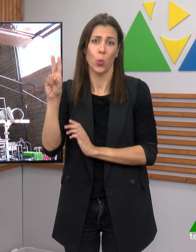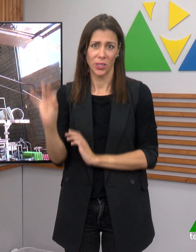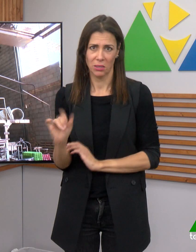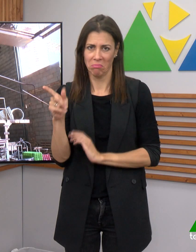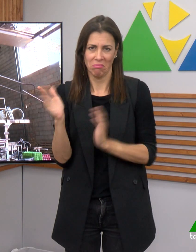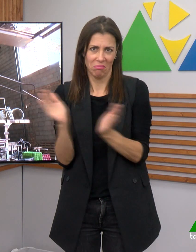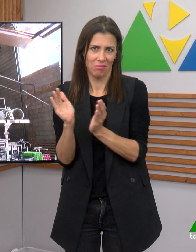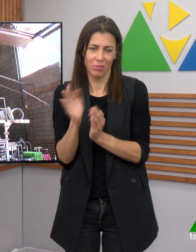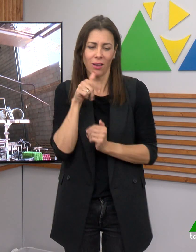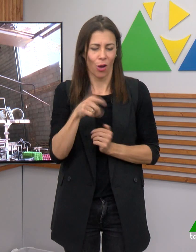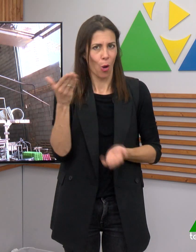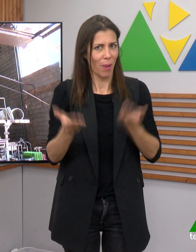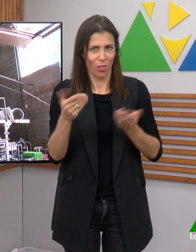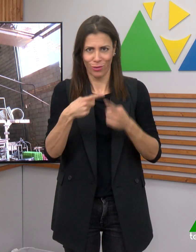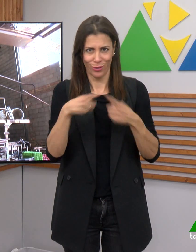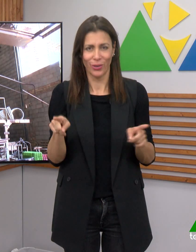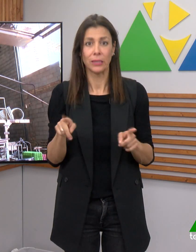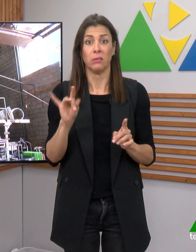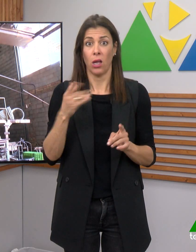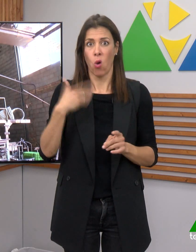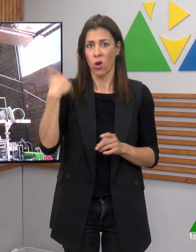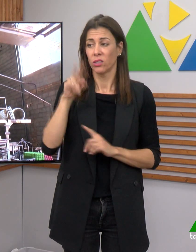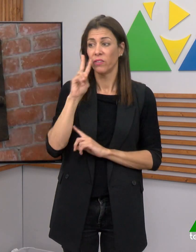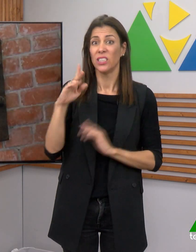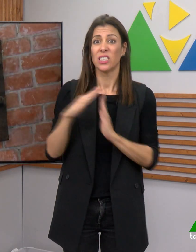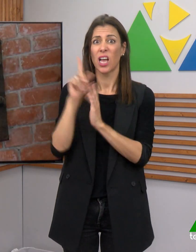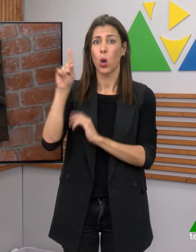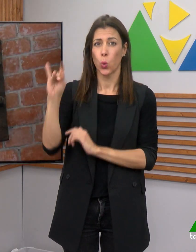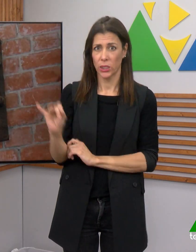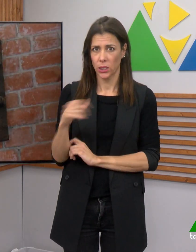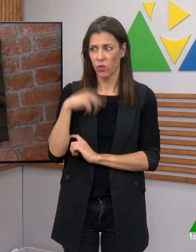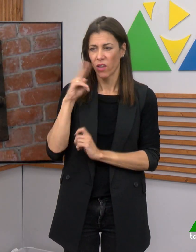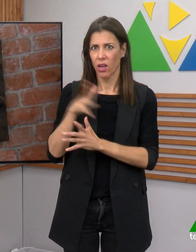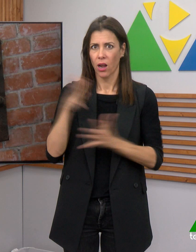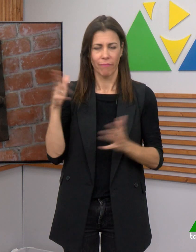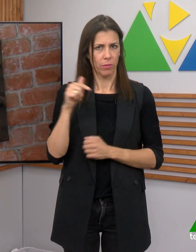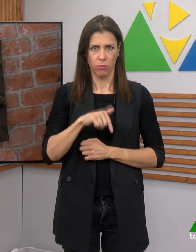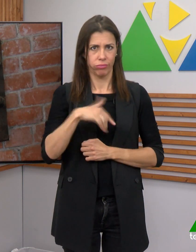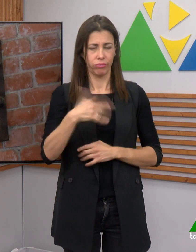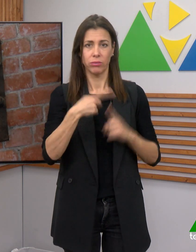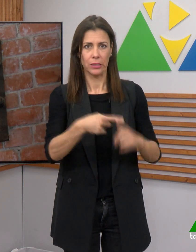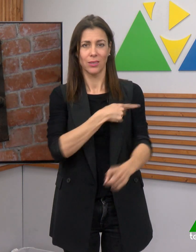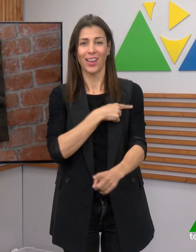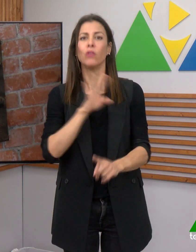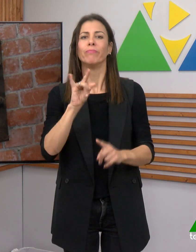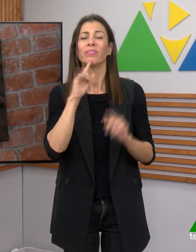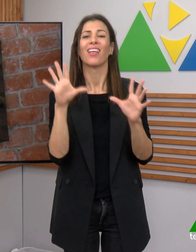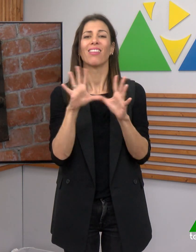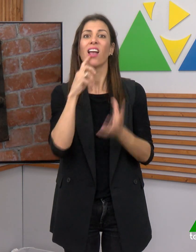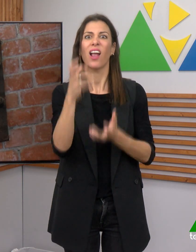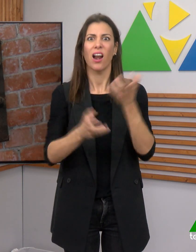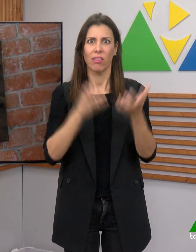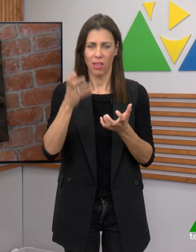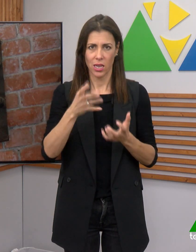con y ya nos parecían grandes. Nos parecían grandes. Son 10 calderas tenía la fábrica, cuando se monta originalmente,